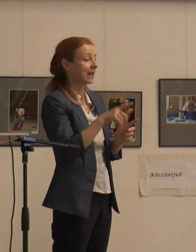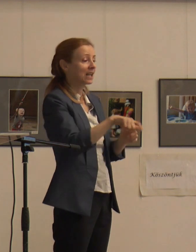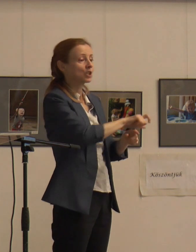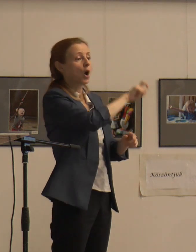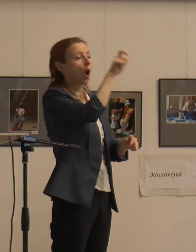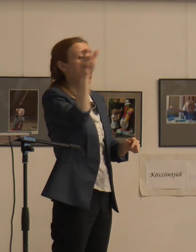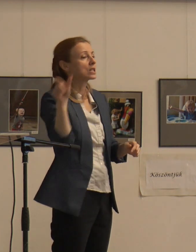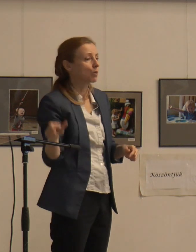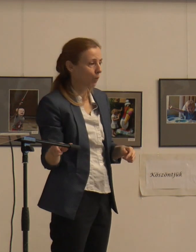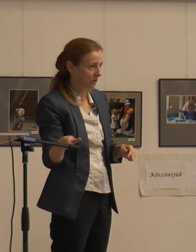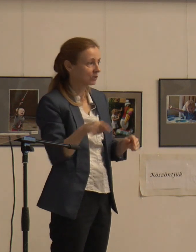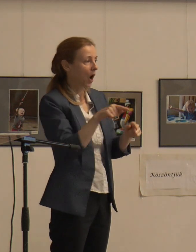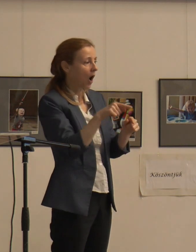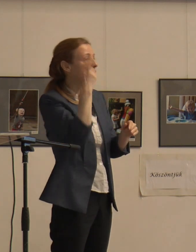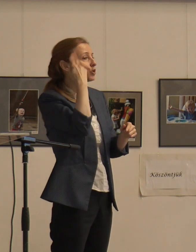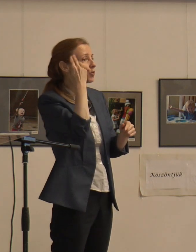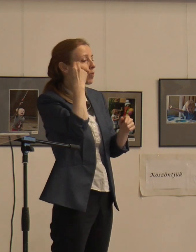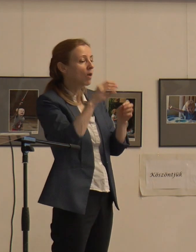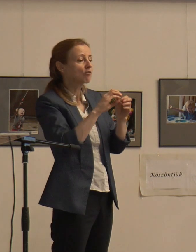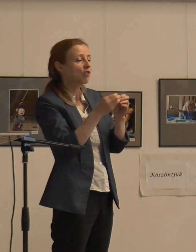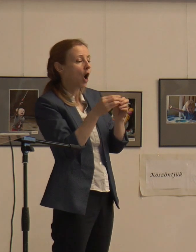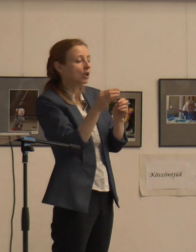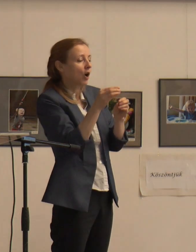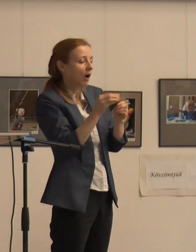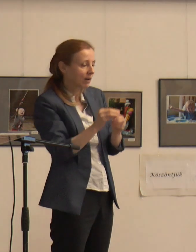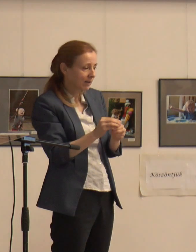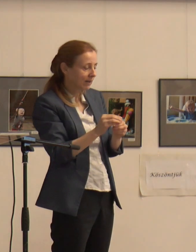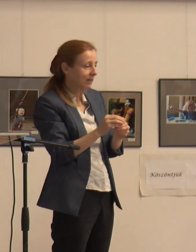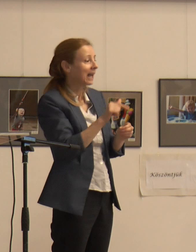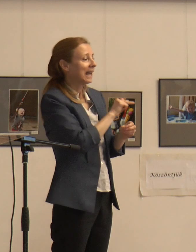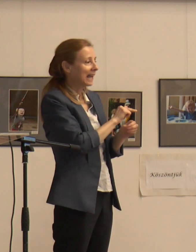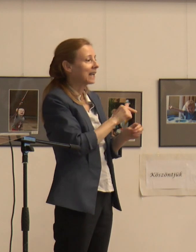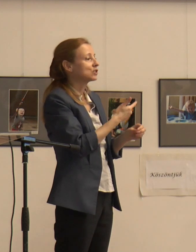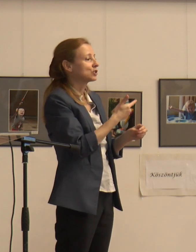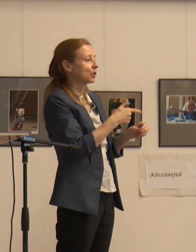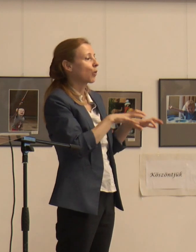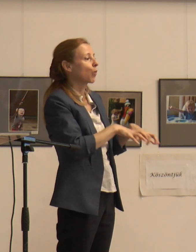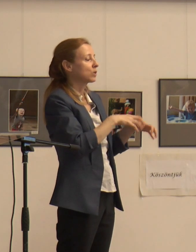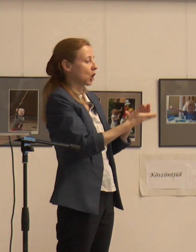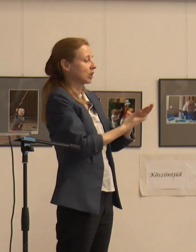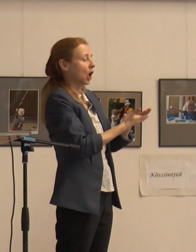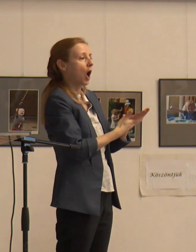Azóta csepp a nyúl farka, s mesztelen a kutya talpa.